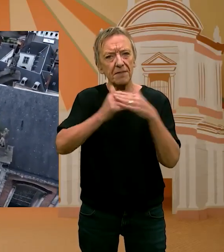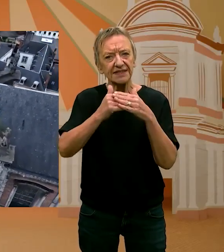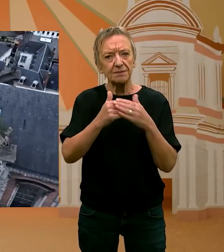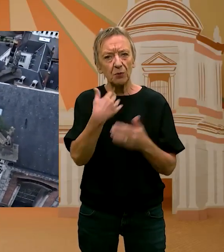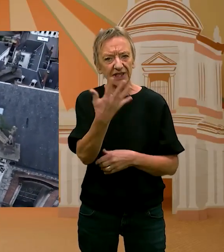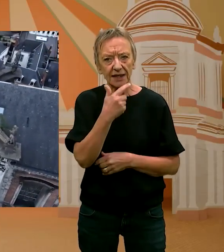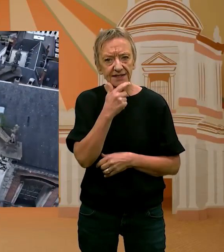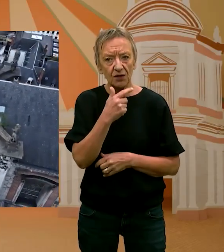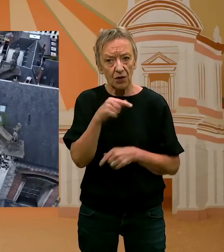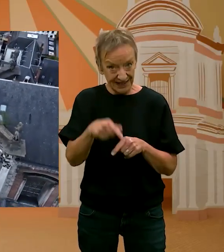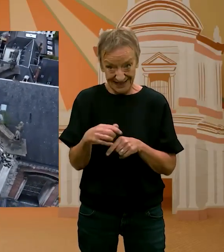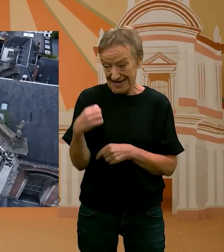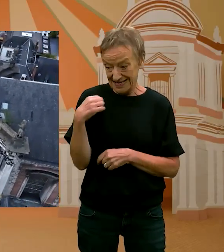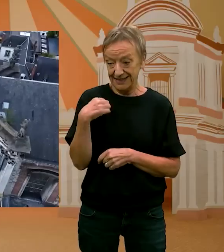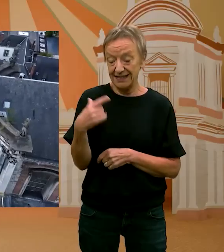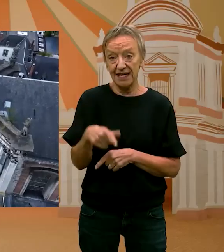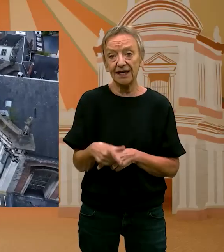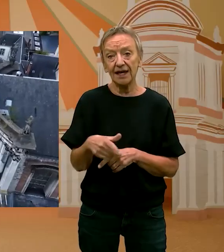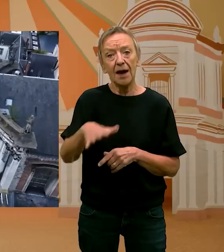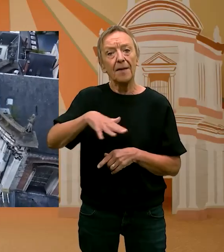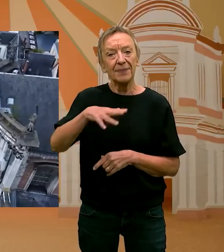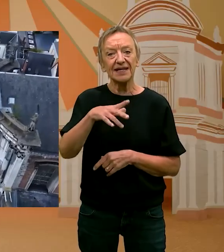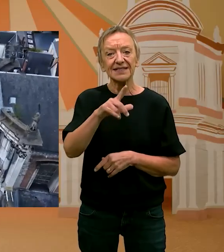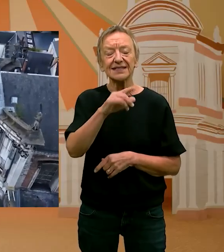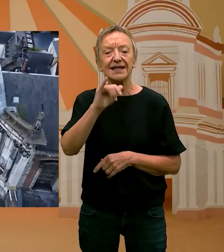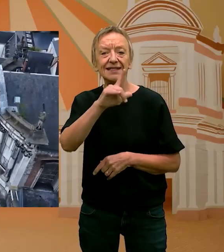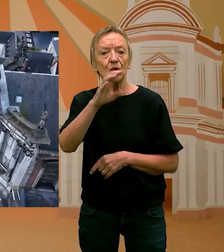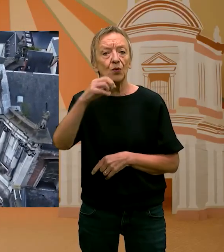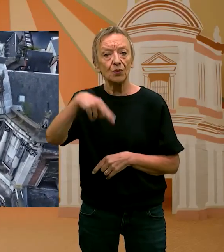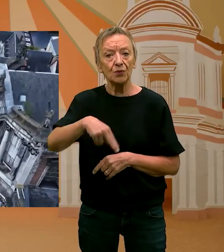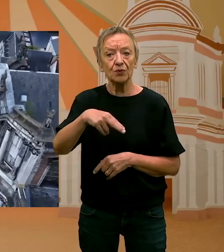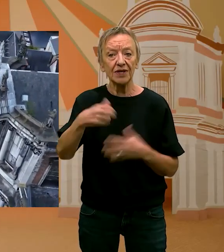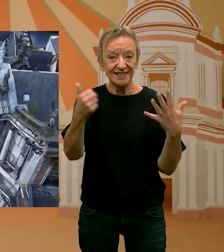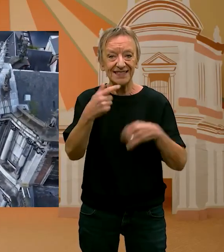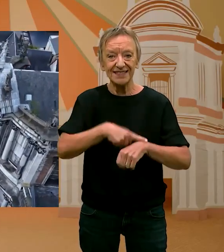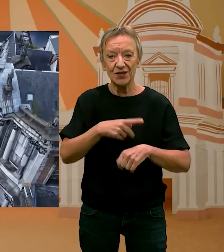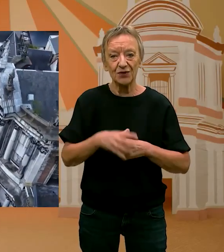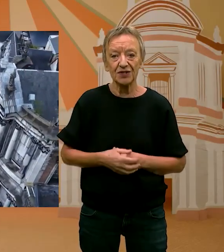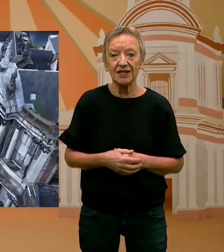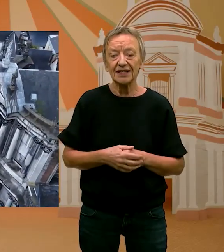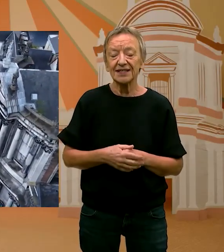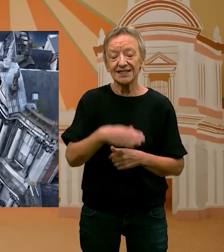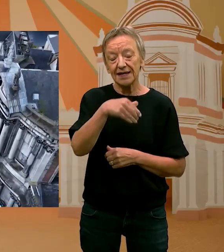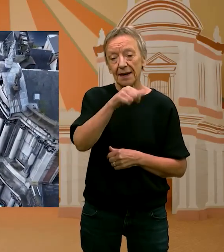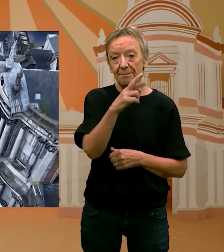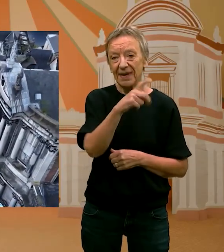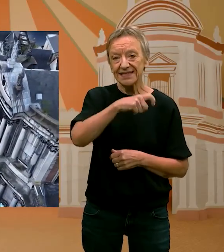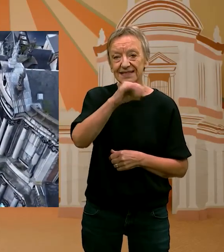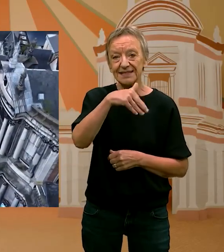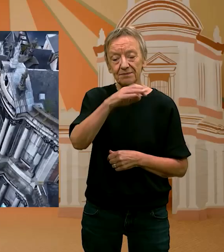hier à 18h, place Lilon. Oui, tout à fait. C'est Maxime Patrice qui a remporté donc des mélans hier. Et il était